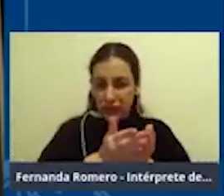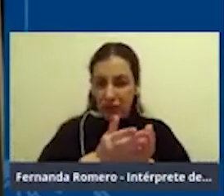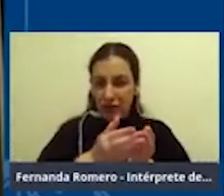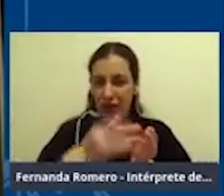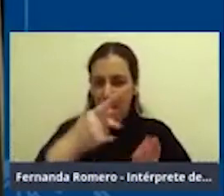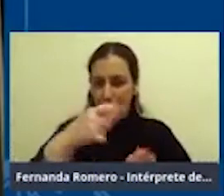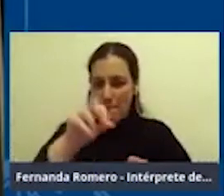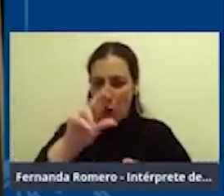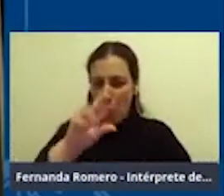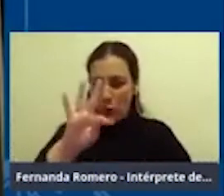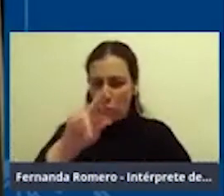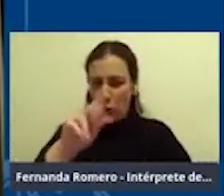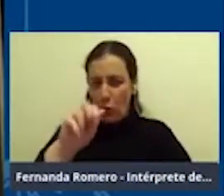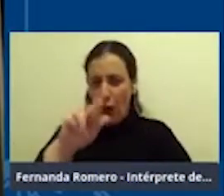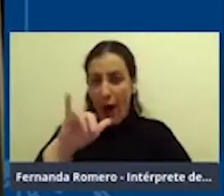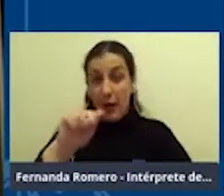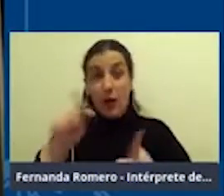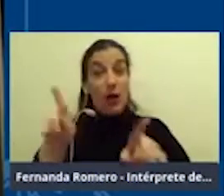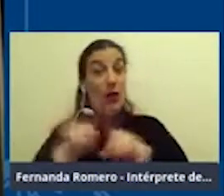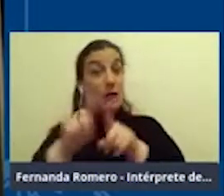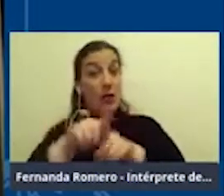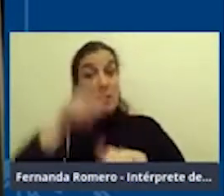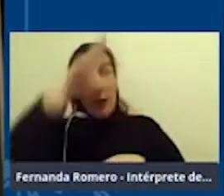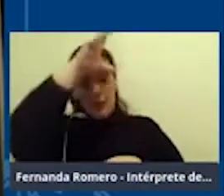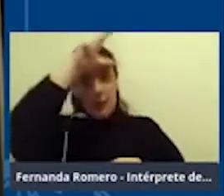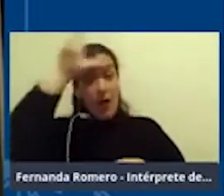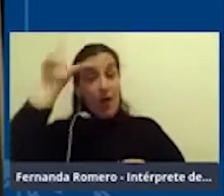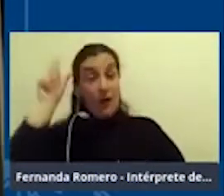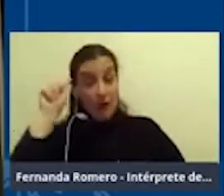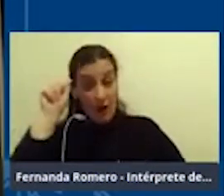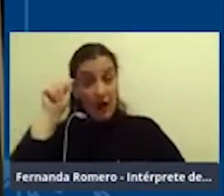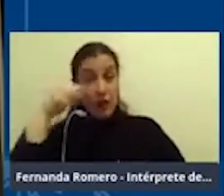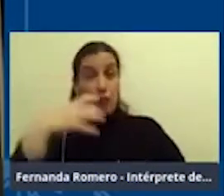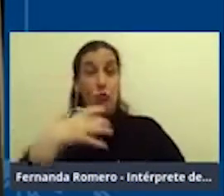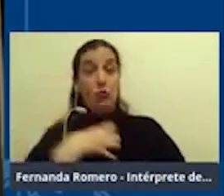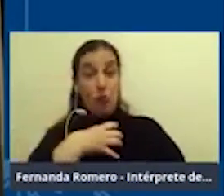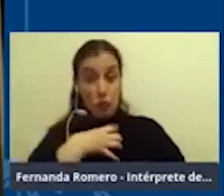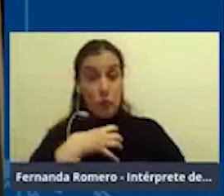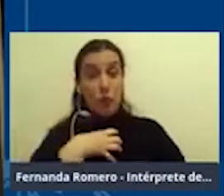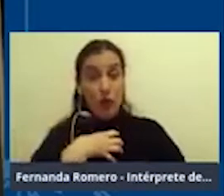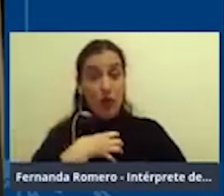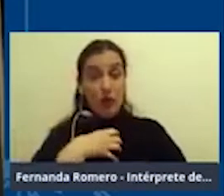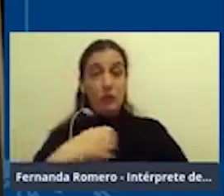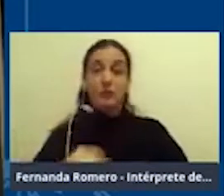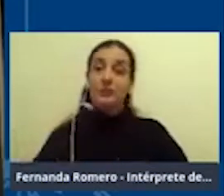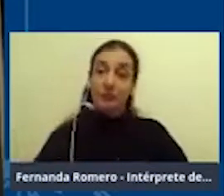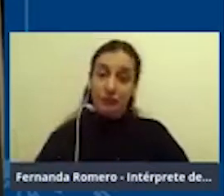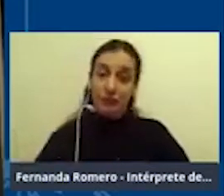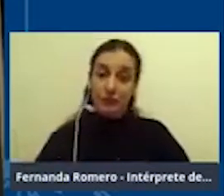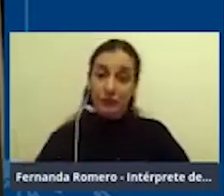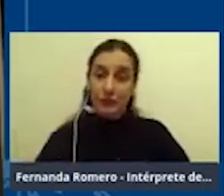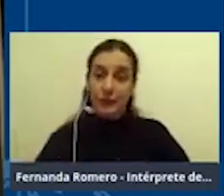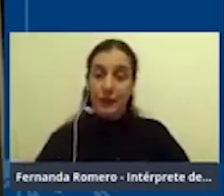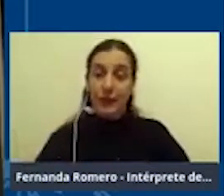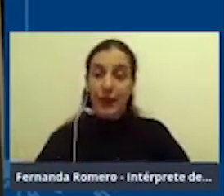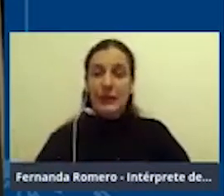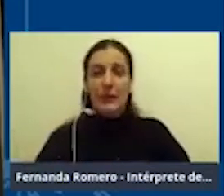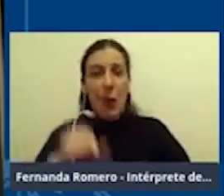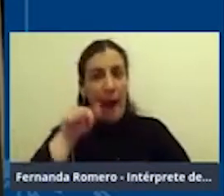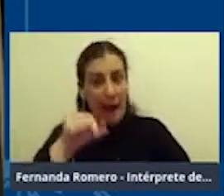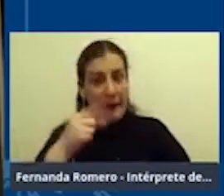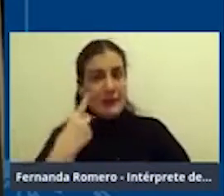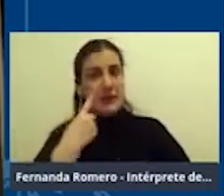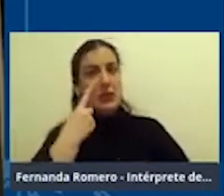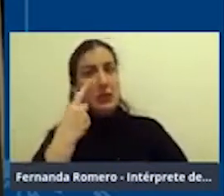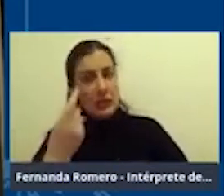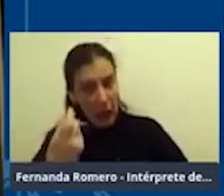encarregada disso, e também com o prefeito Fábio Branco, que é o prefeito de Rio Grande, com o Cláudio Dias. Então, esses interesses se